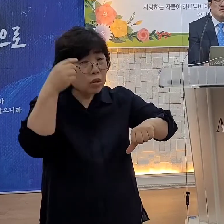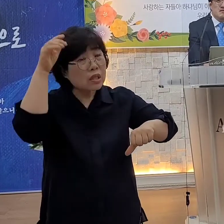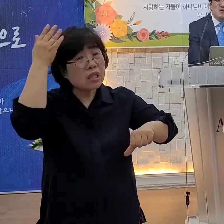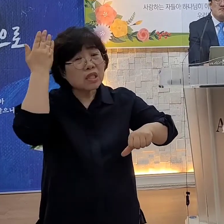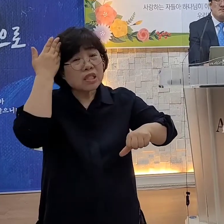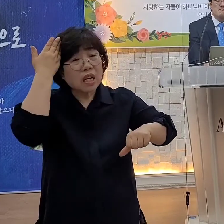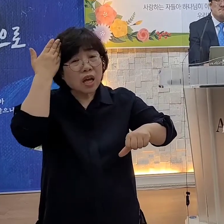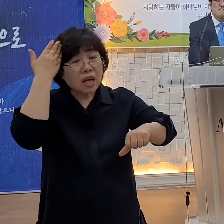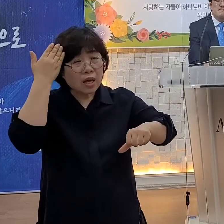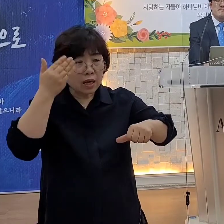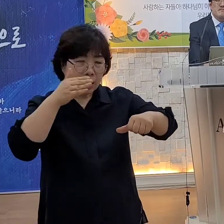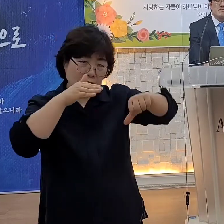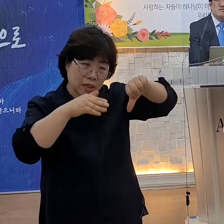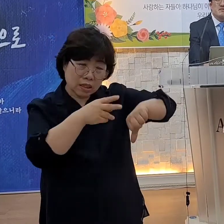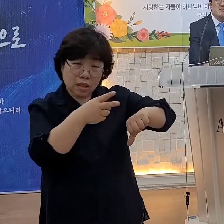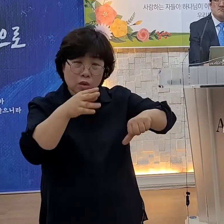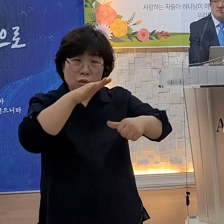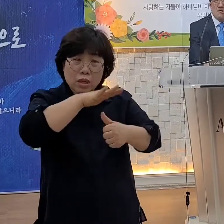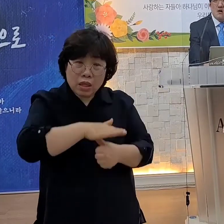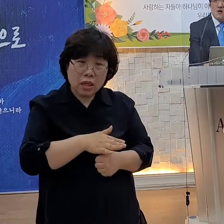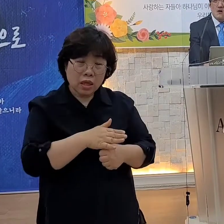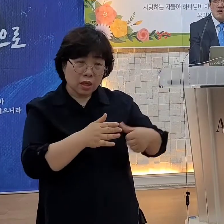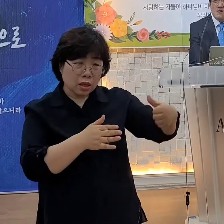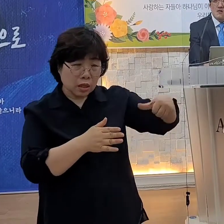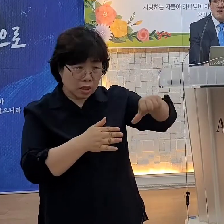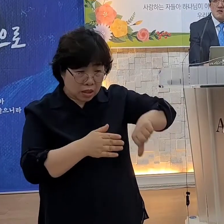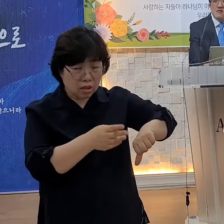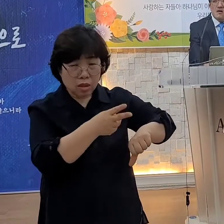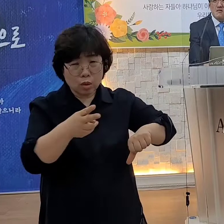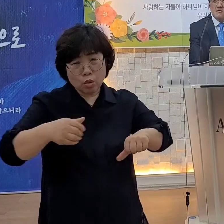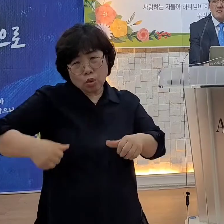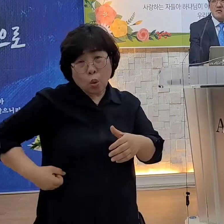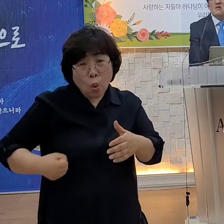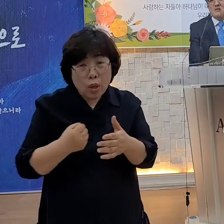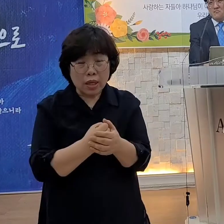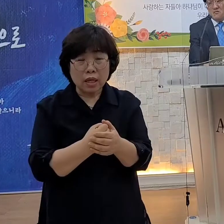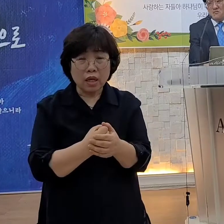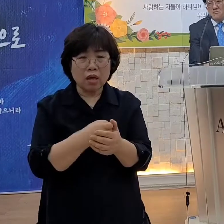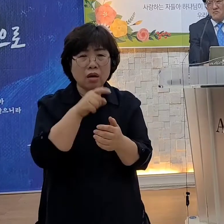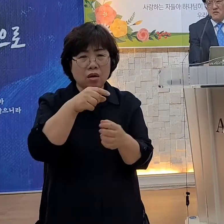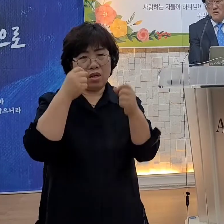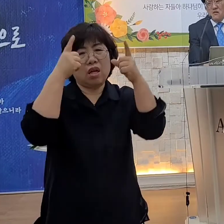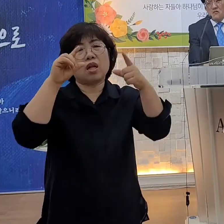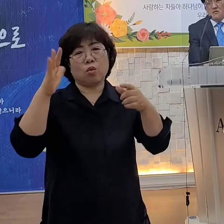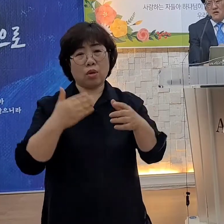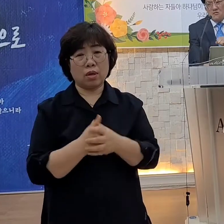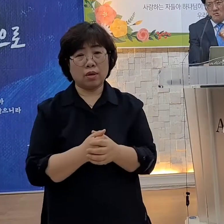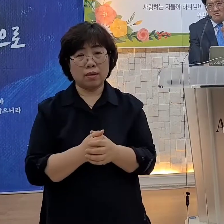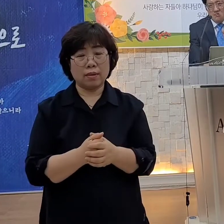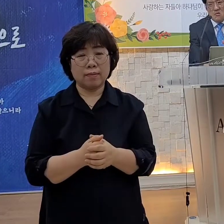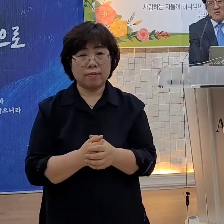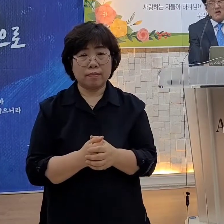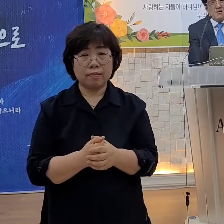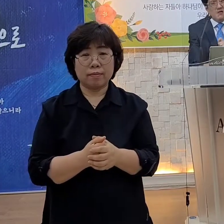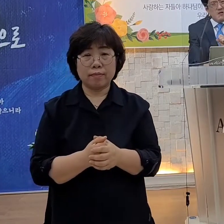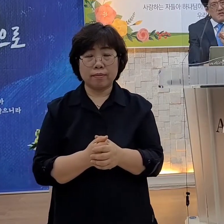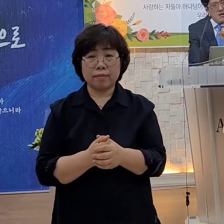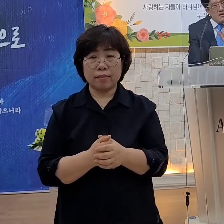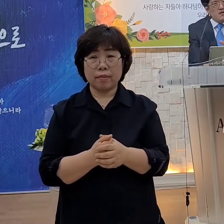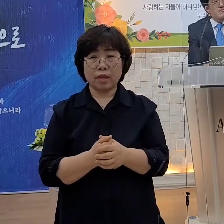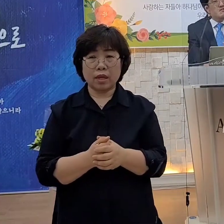지는 것이 인내고 지는 것이 용기다. 라는 것을 깨닫게 됩니다. 이렇게